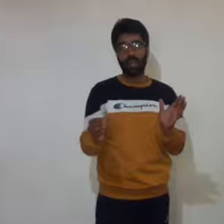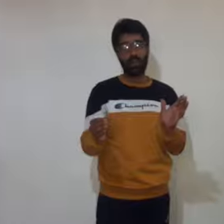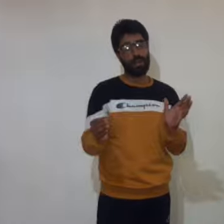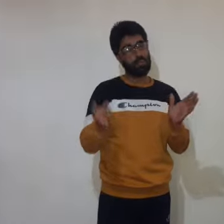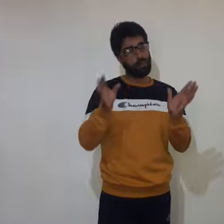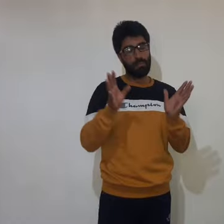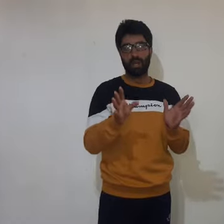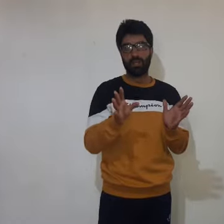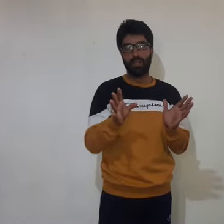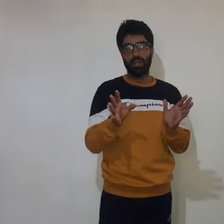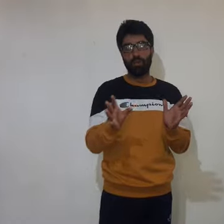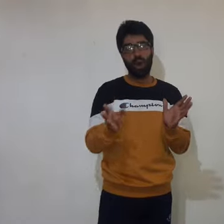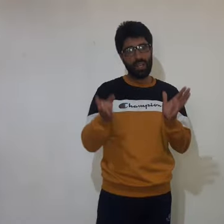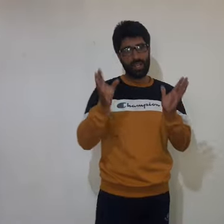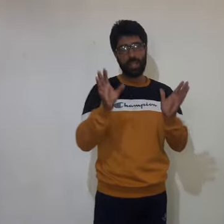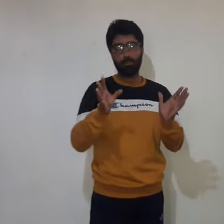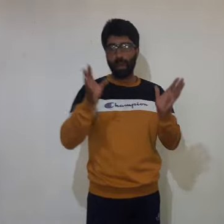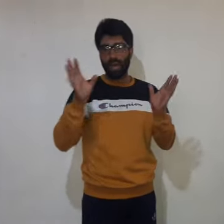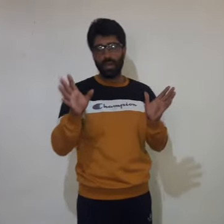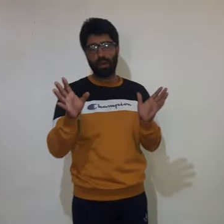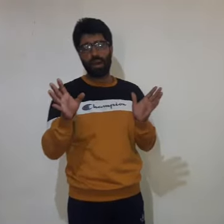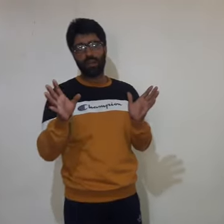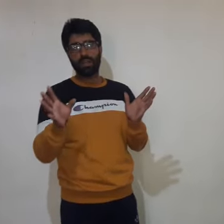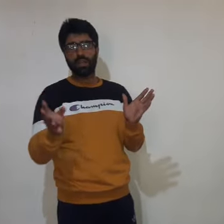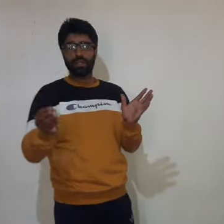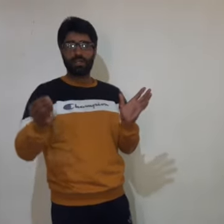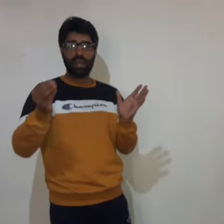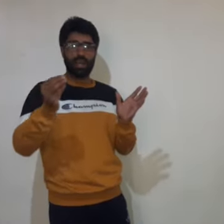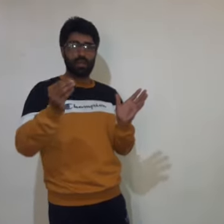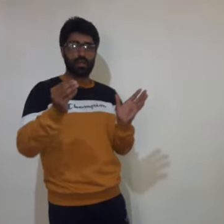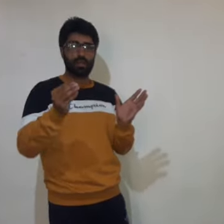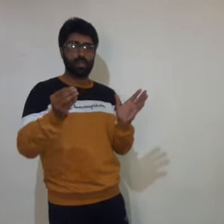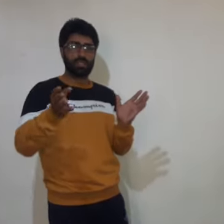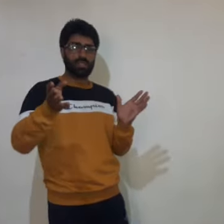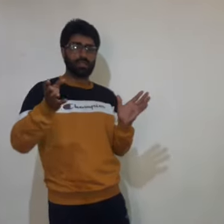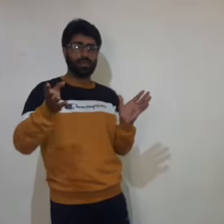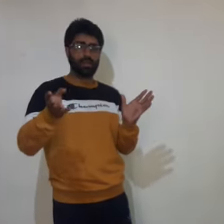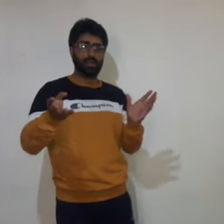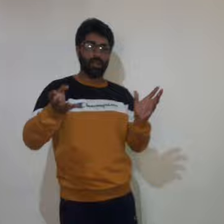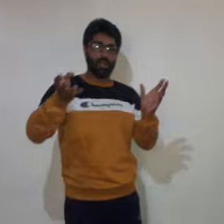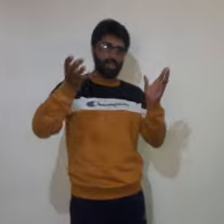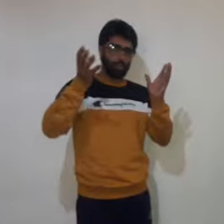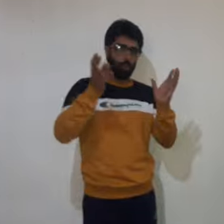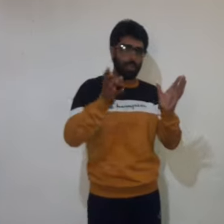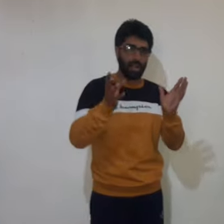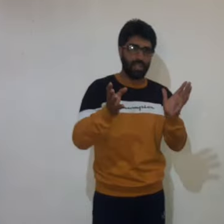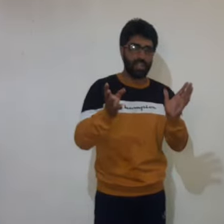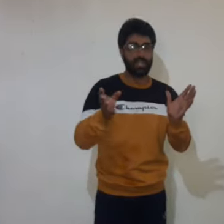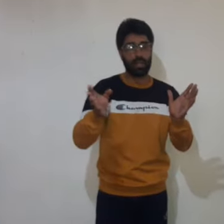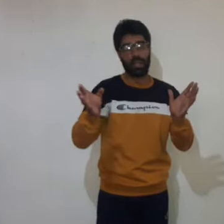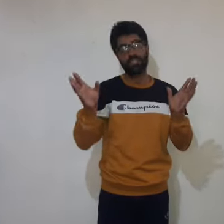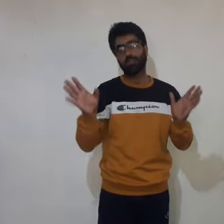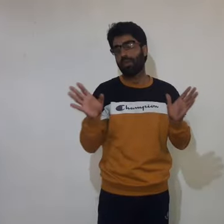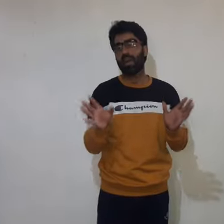लाइव एनिमल मार्केट। वहां से ही पहली बार ये इस कोविड-19 का केस पाया गया